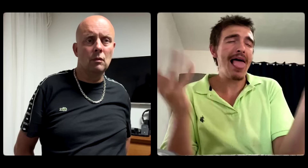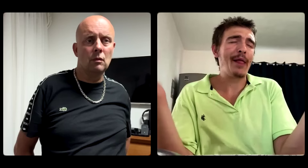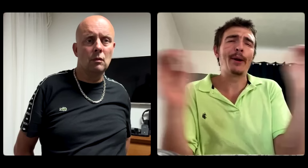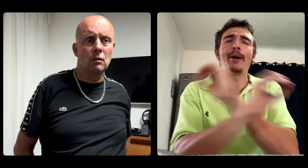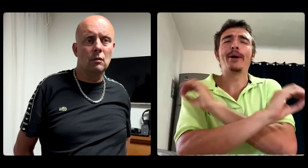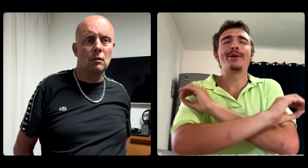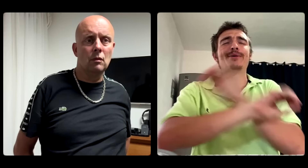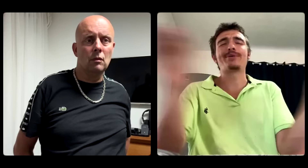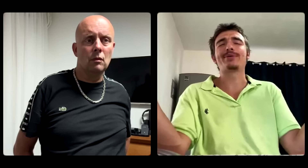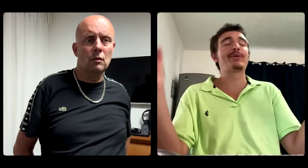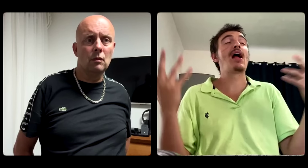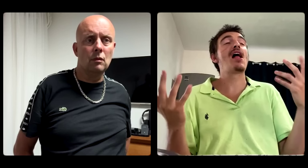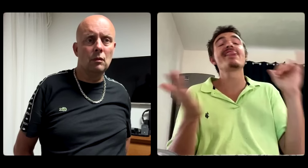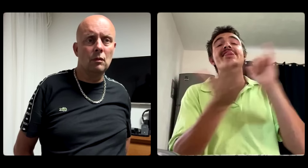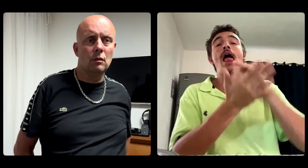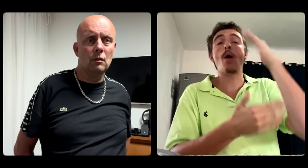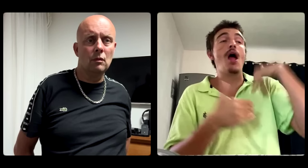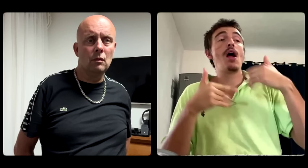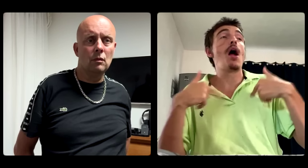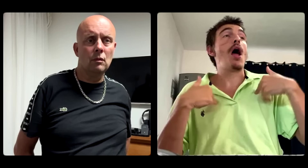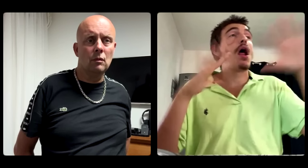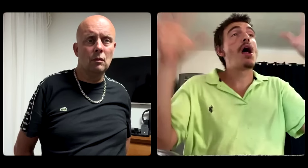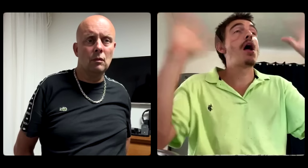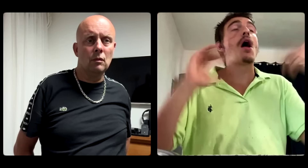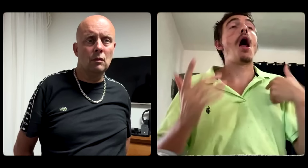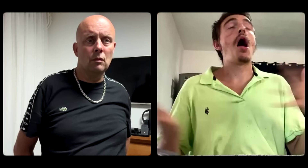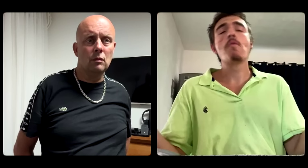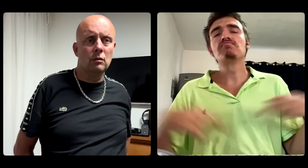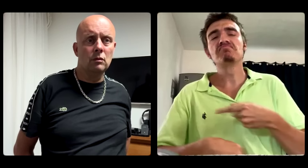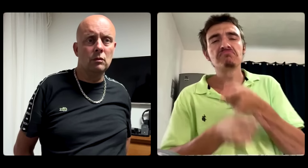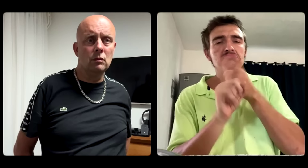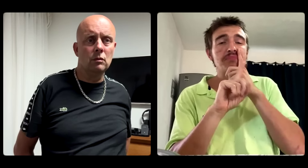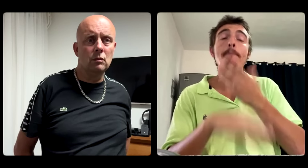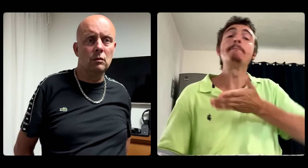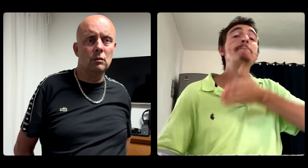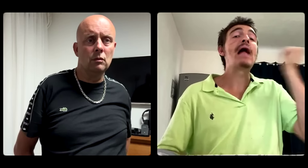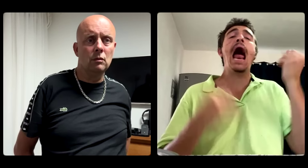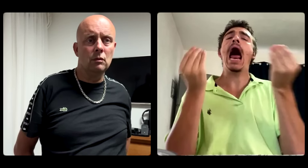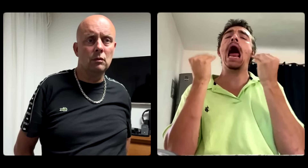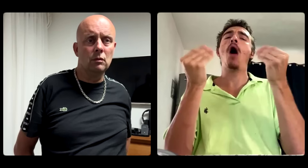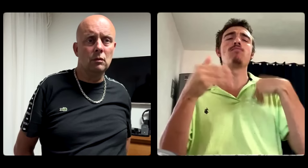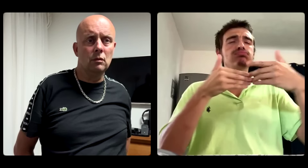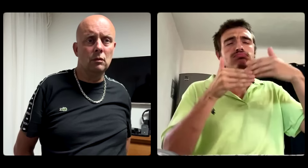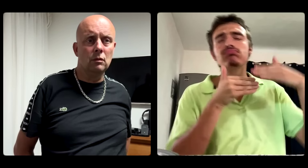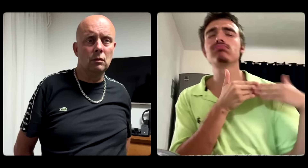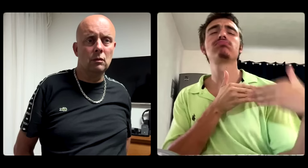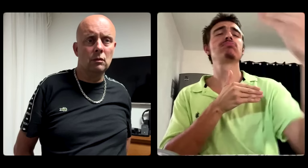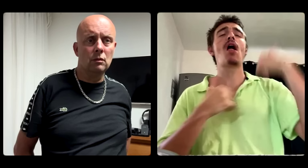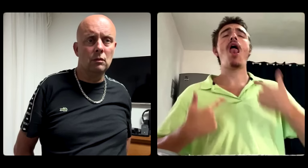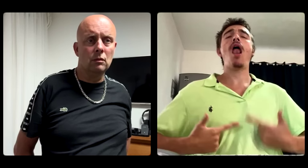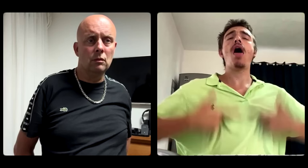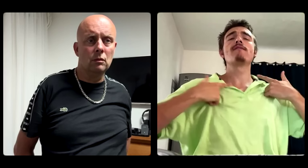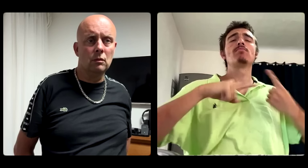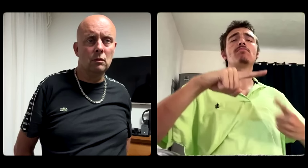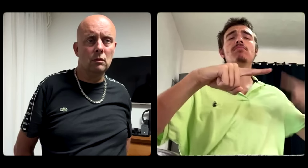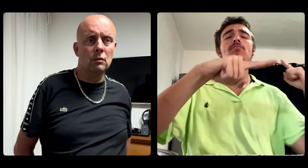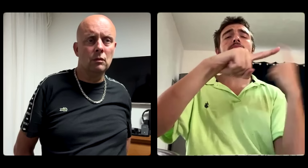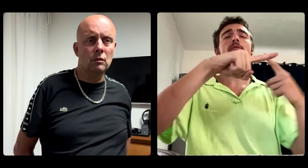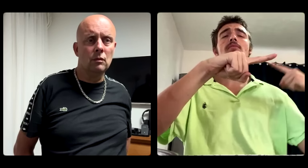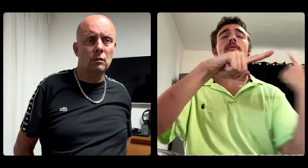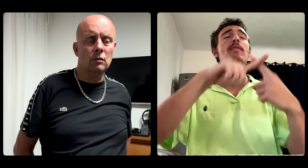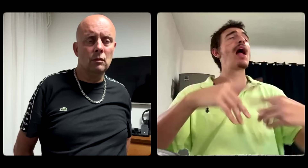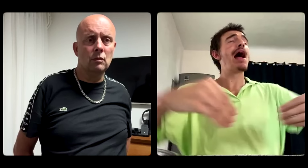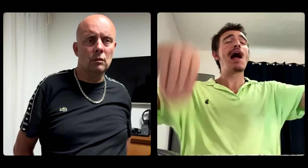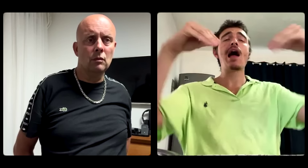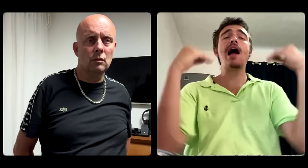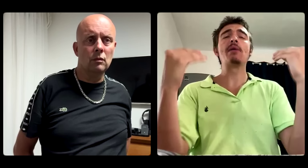Want hij had een relatie met haar, hè. Maar, boeien. Ja. En toen zei